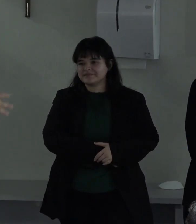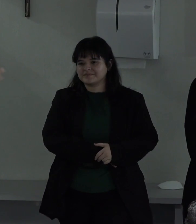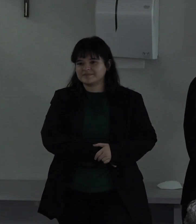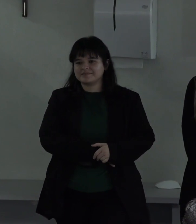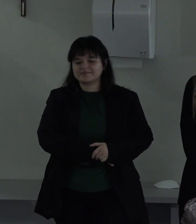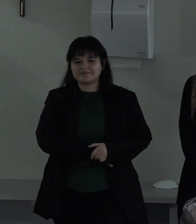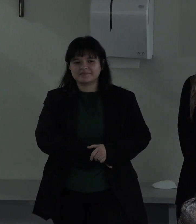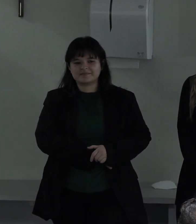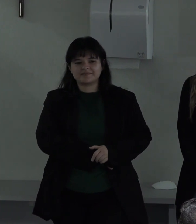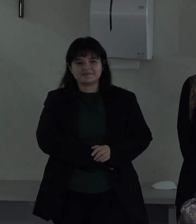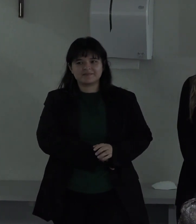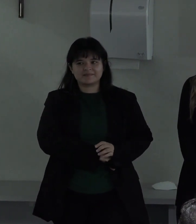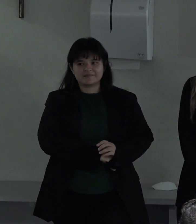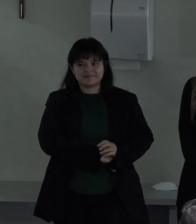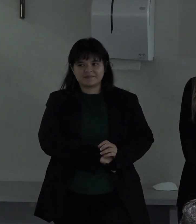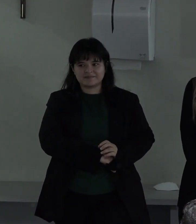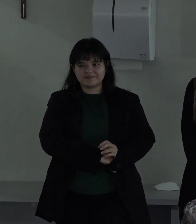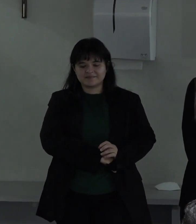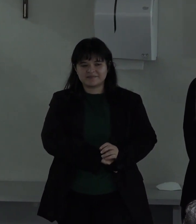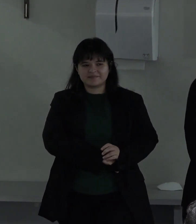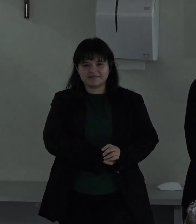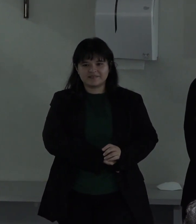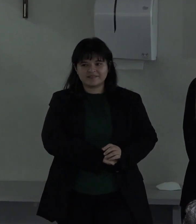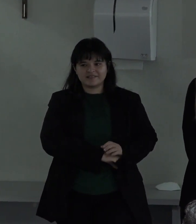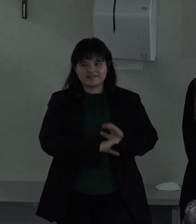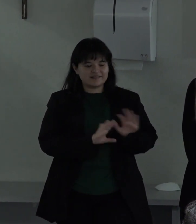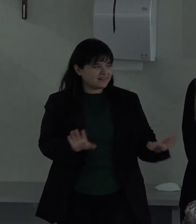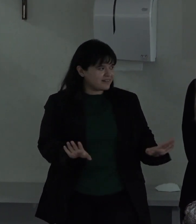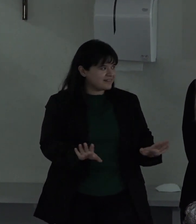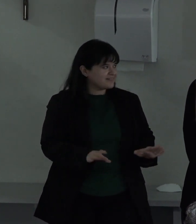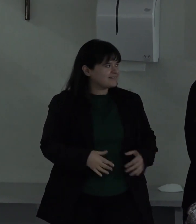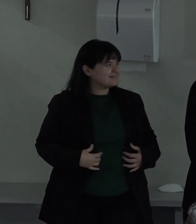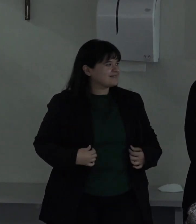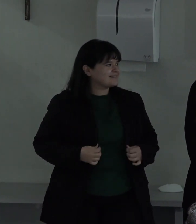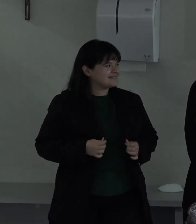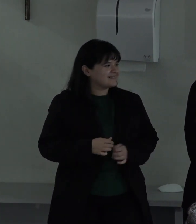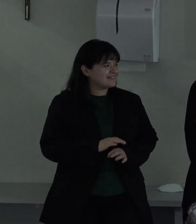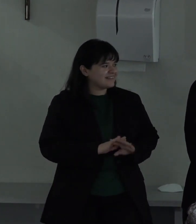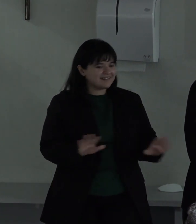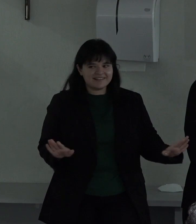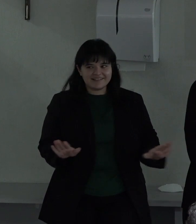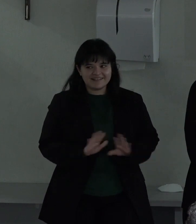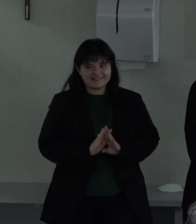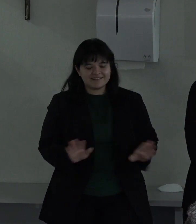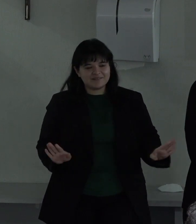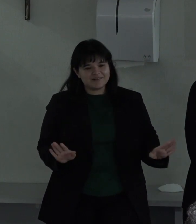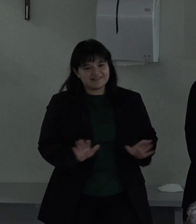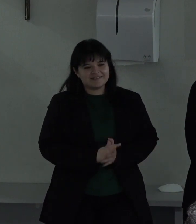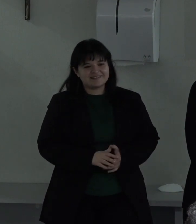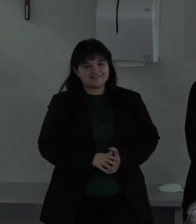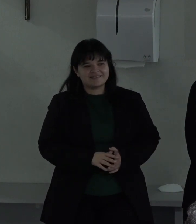expresa, hacemos esto para decir que ya terminó. ¿Ok? Eso significa ya terminó. Como decir ya.